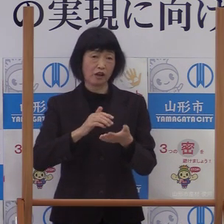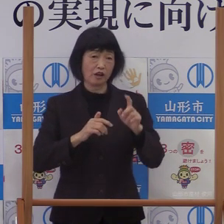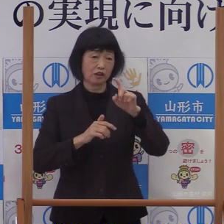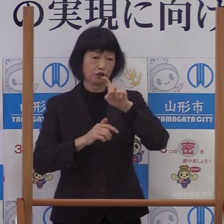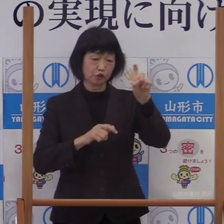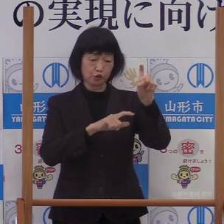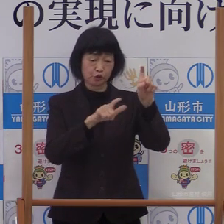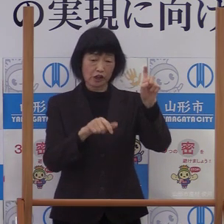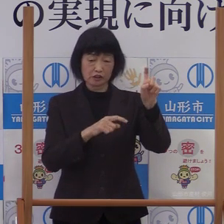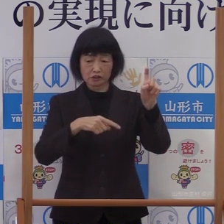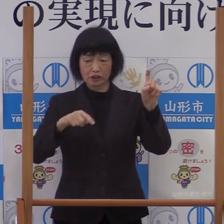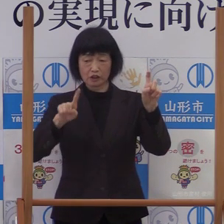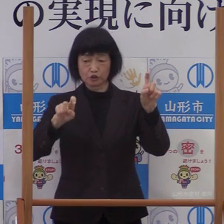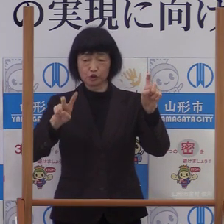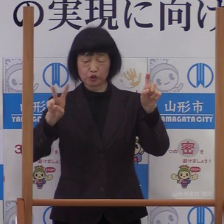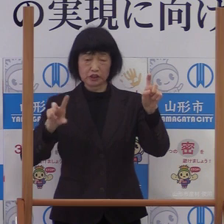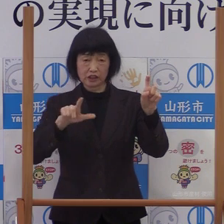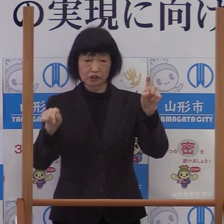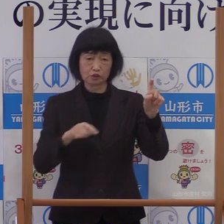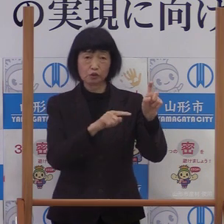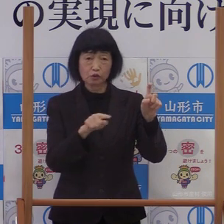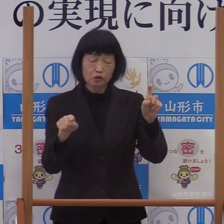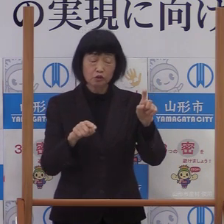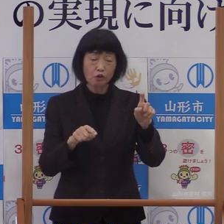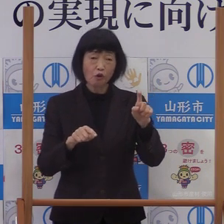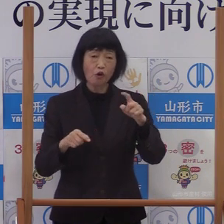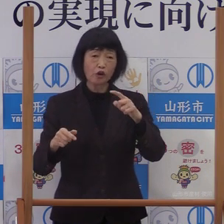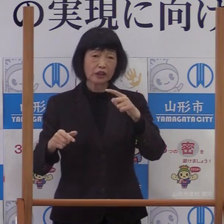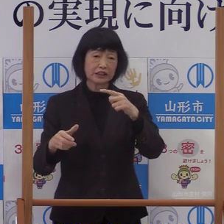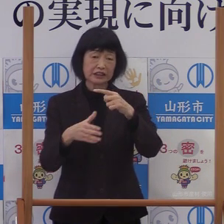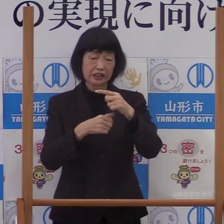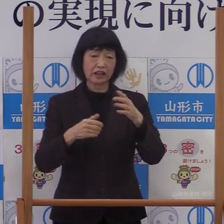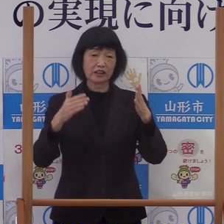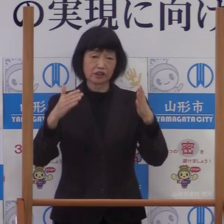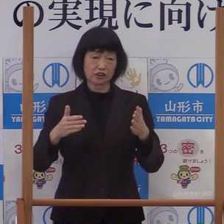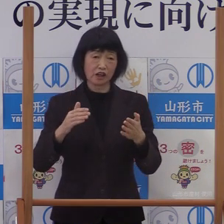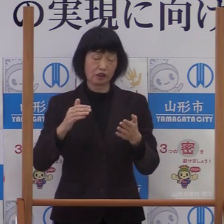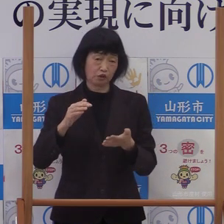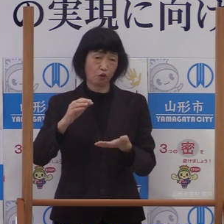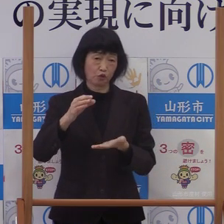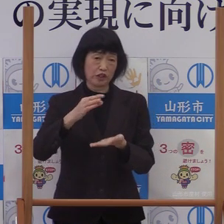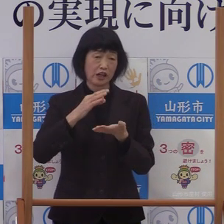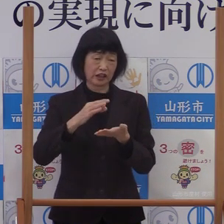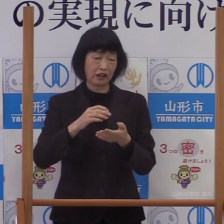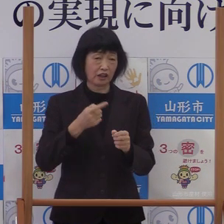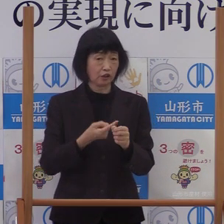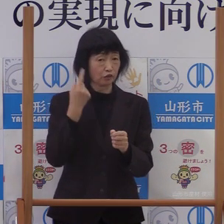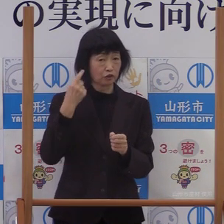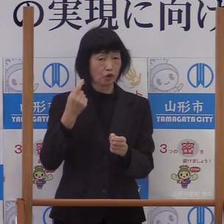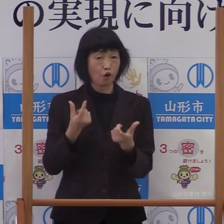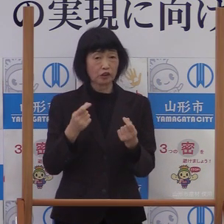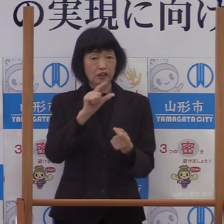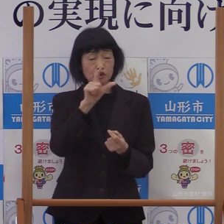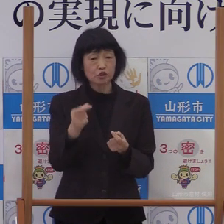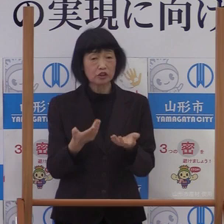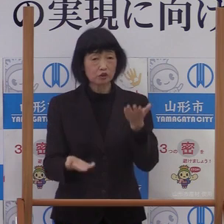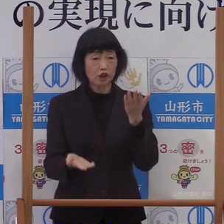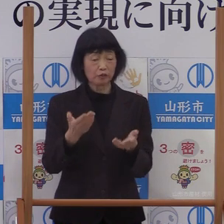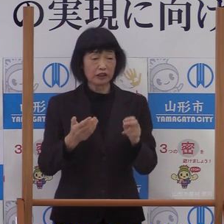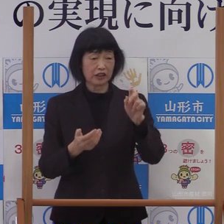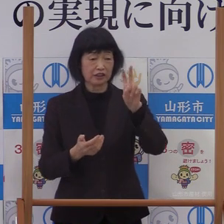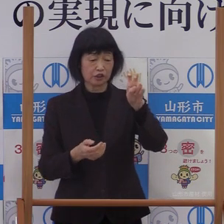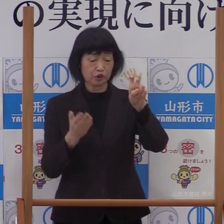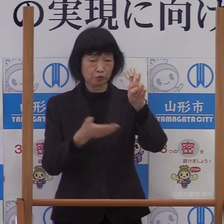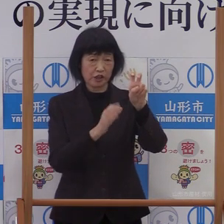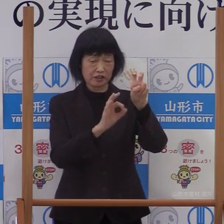のいずれかの月の売上が前年同月と比べて 20% 以上減少している事業者の皆